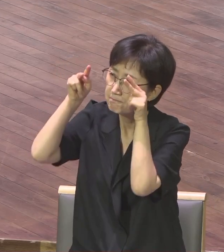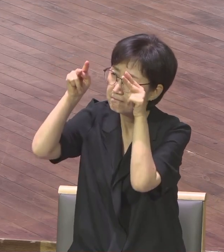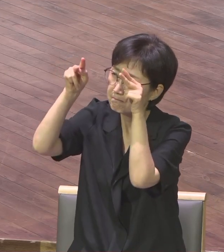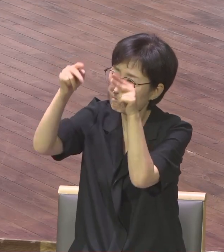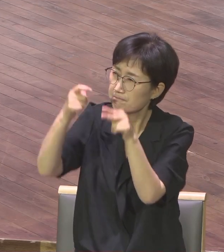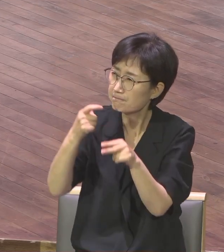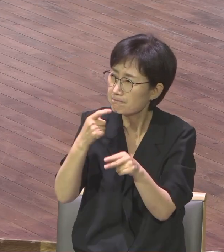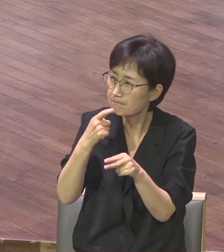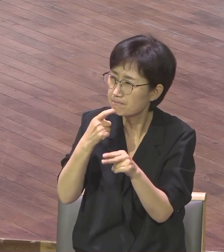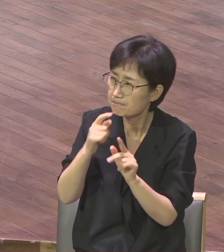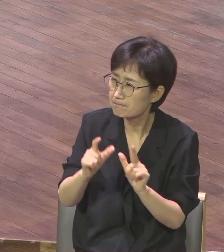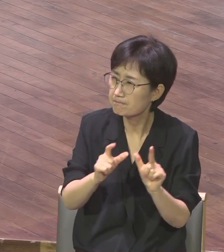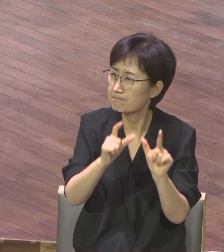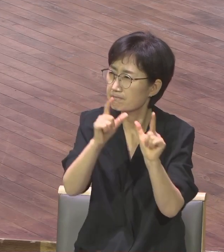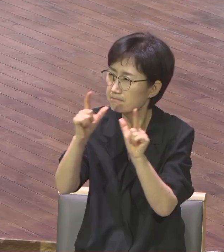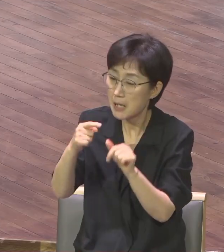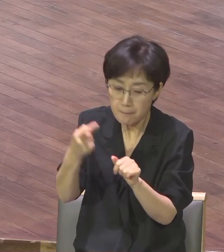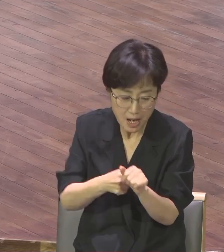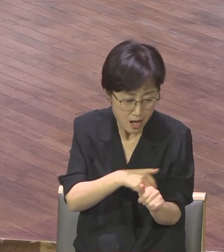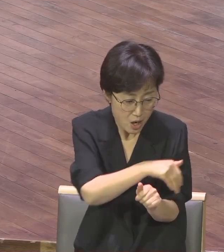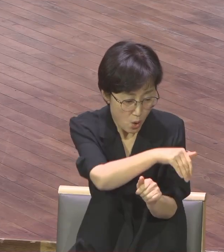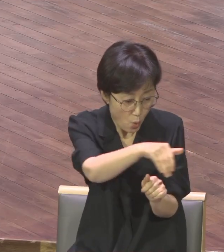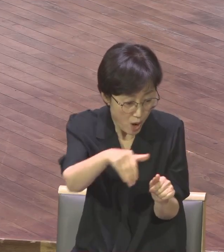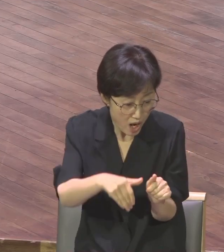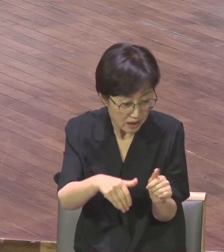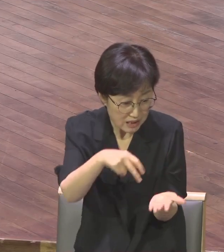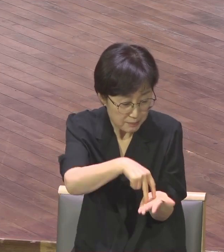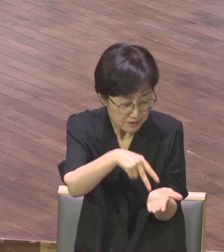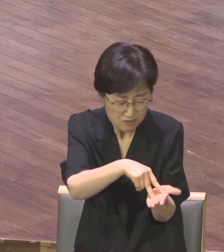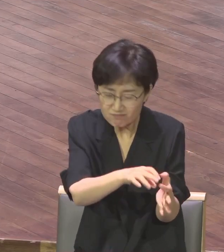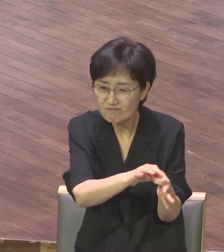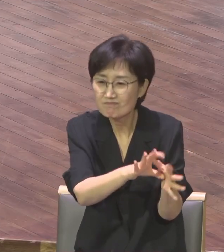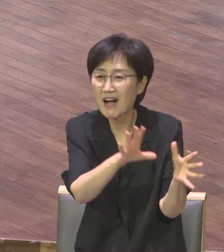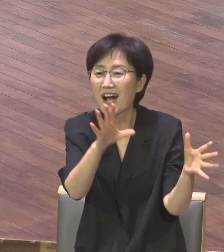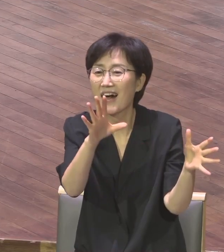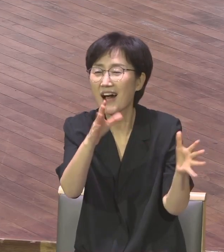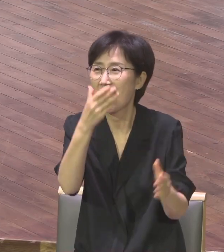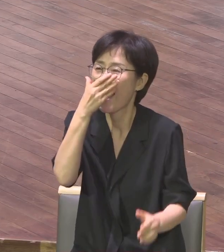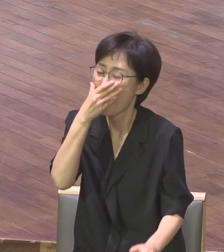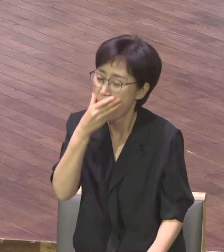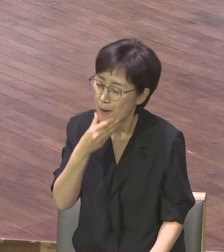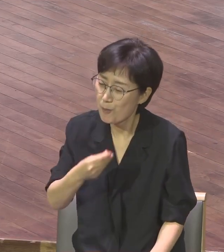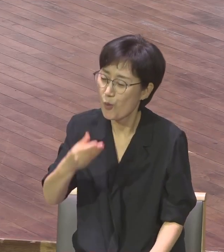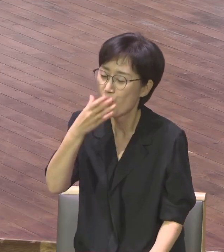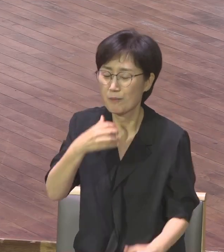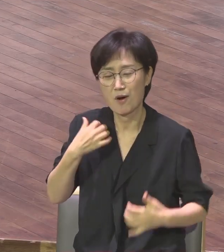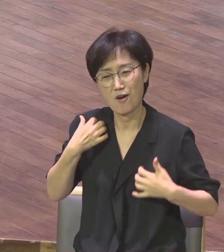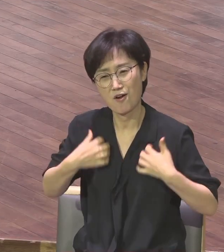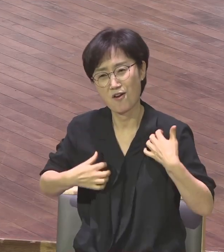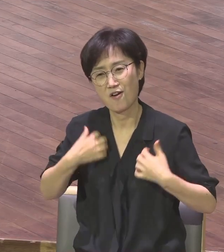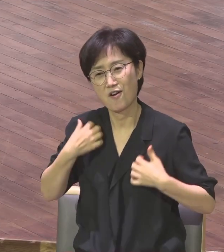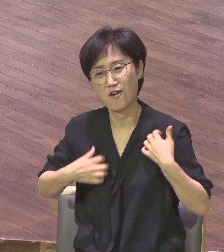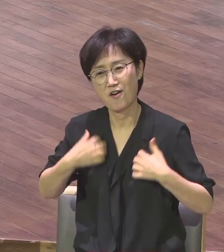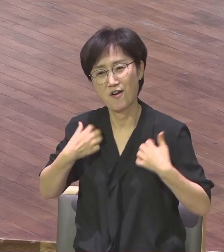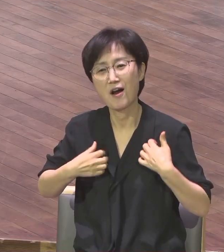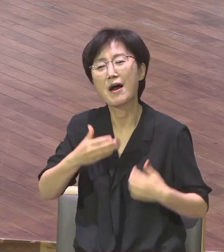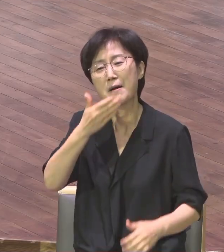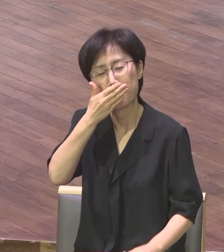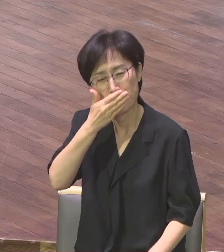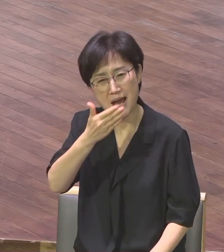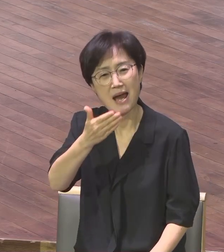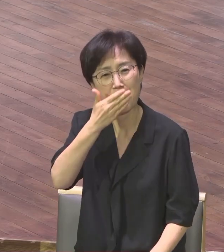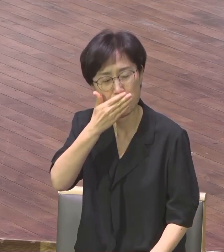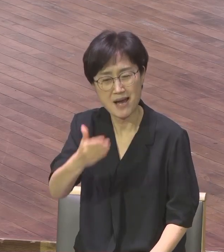때 모든 환경, 모든 행편 뛰어넘어서 참 행복, 참 누림의 삶을 살 수가